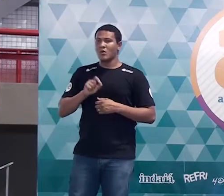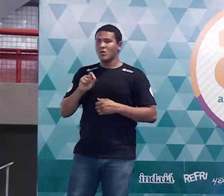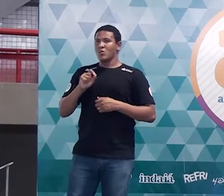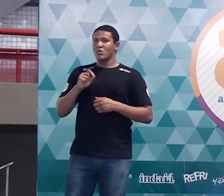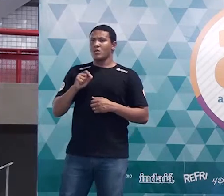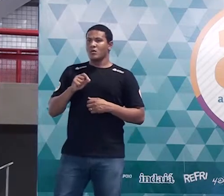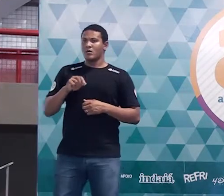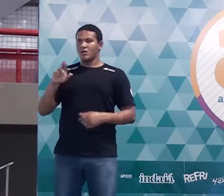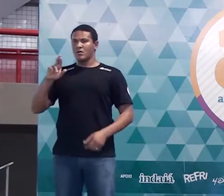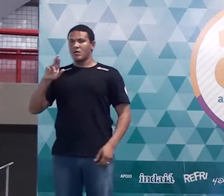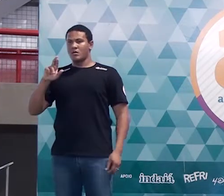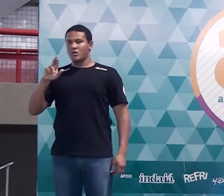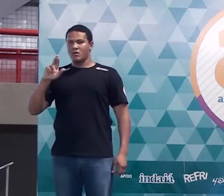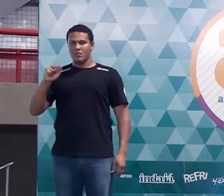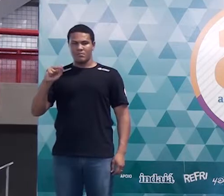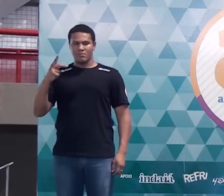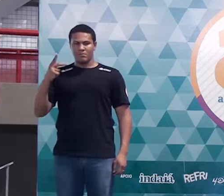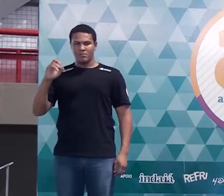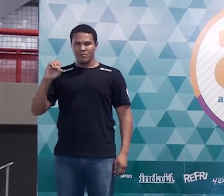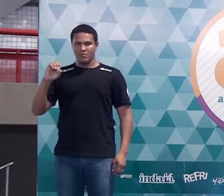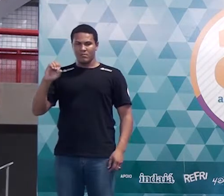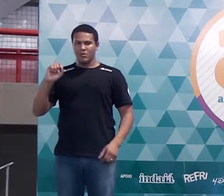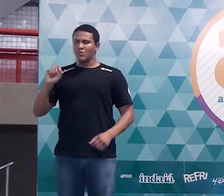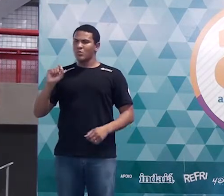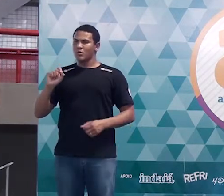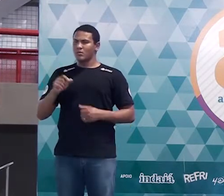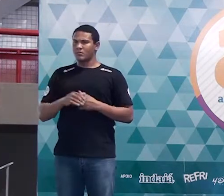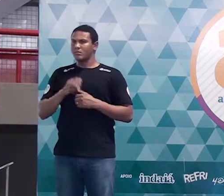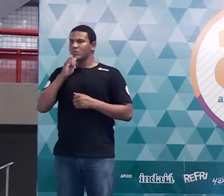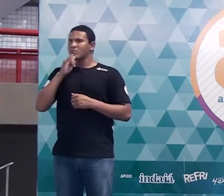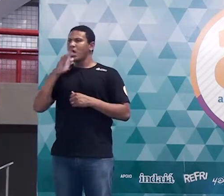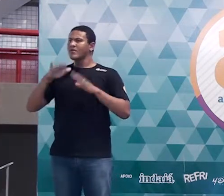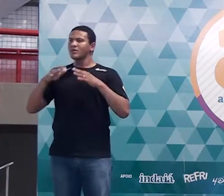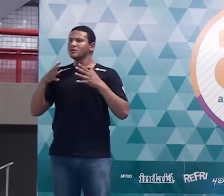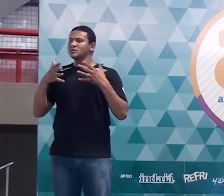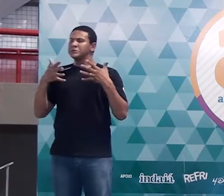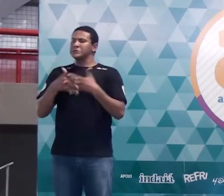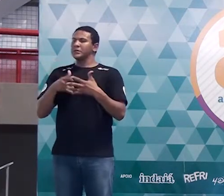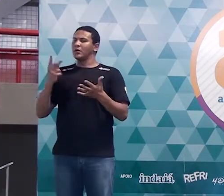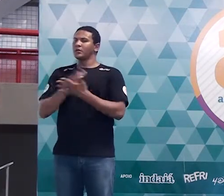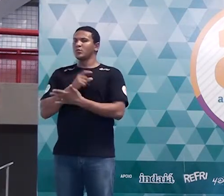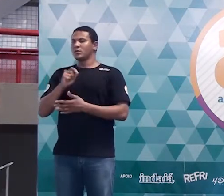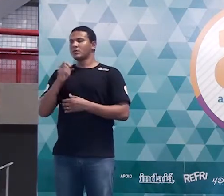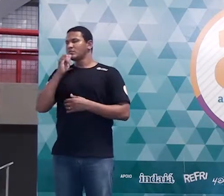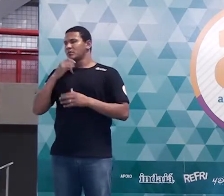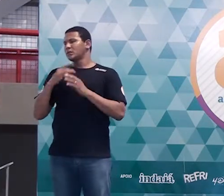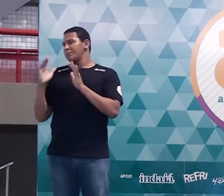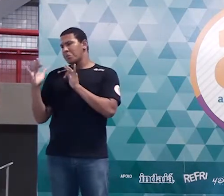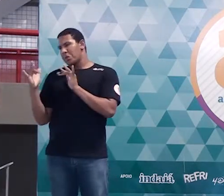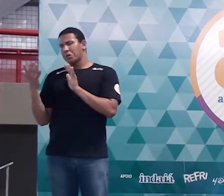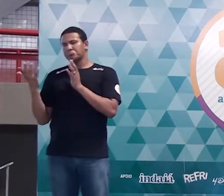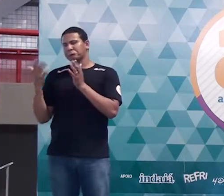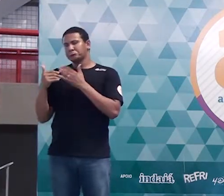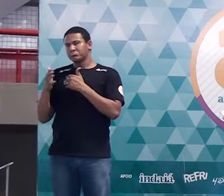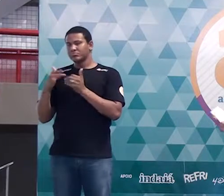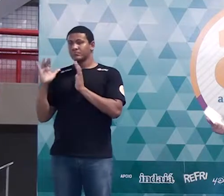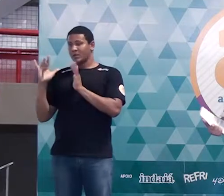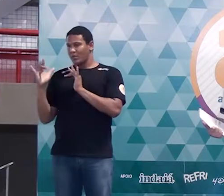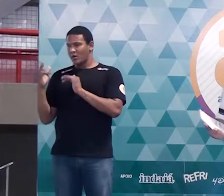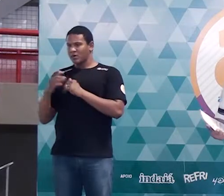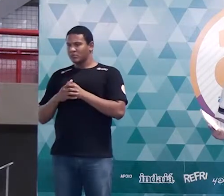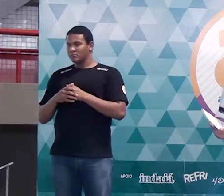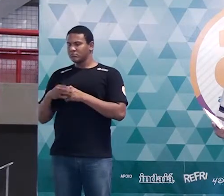fazer rapó. Por que que começa a confusão? Às vezes você está conversando com a pessoa, namorado ou namorada, aí ele levanta